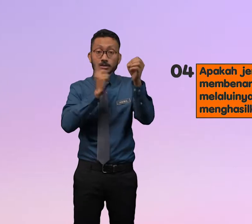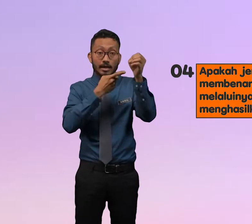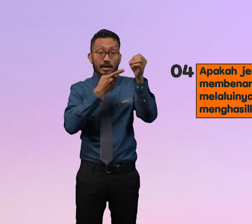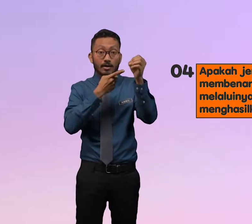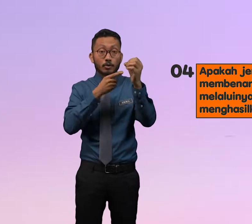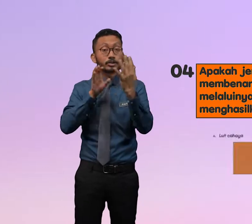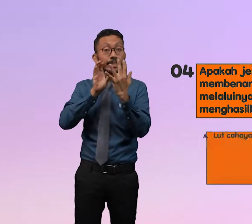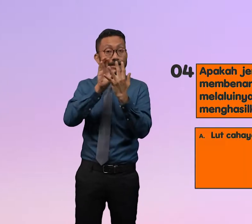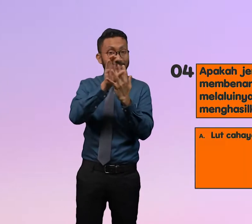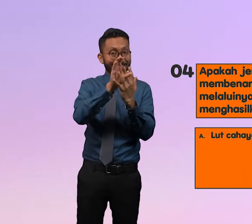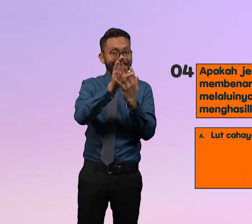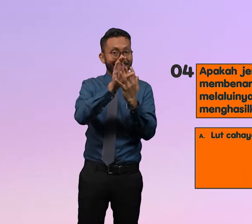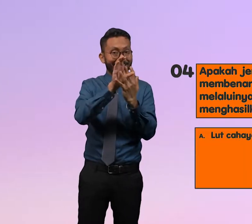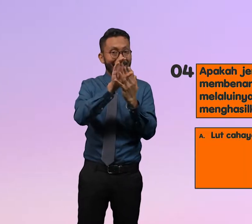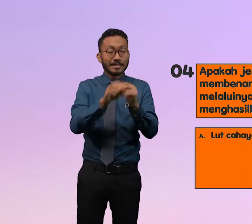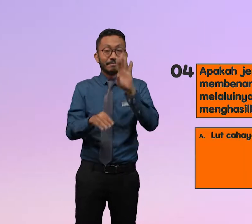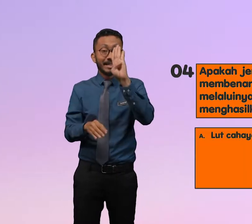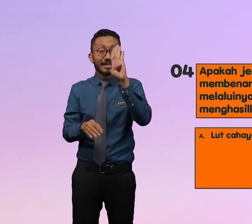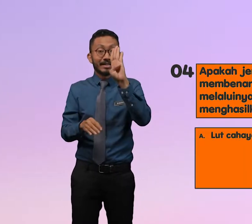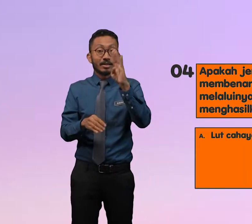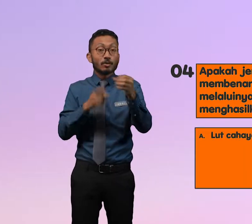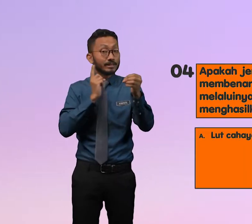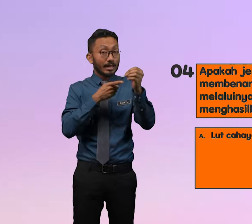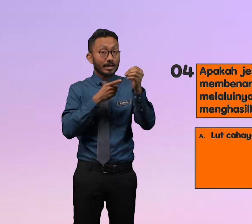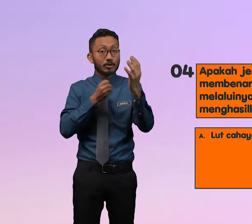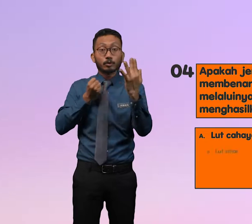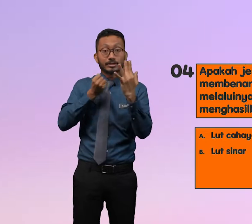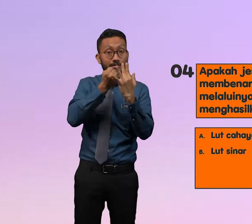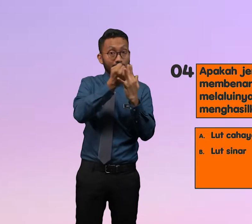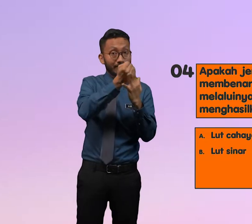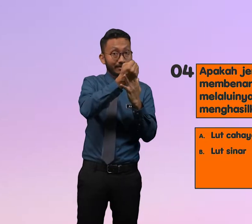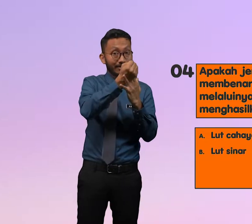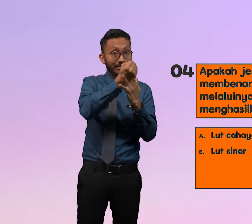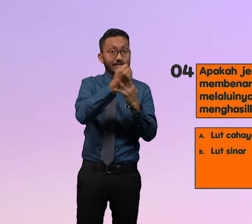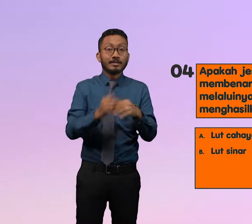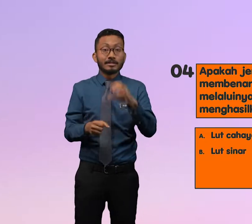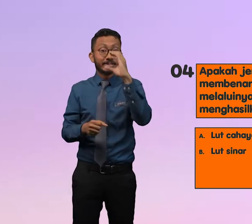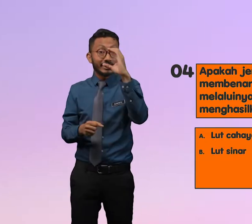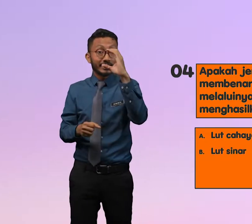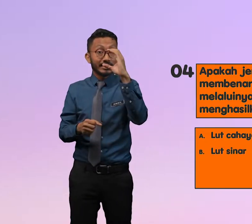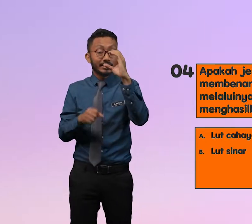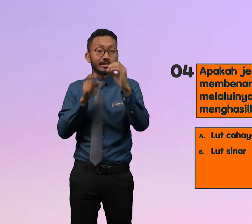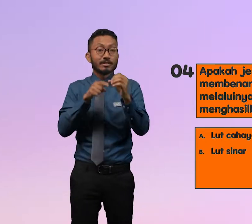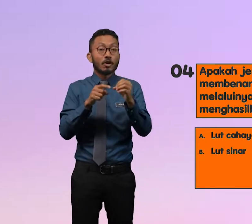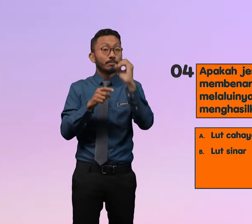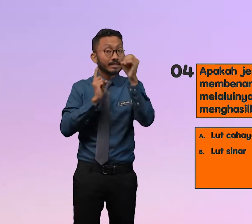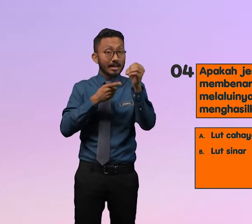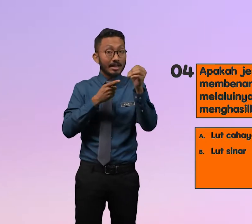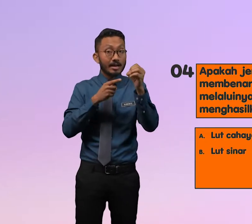Objek rut cahaya. B. Objek rut cina. C. Objek